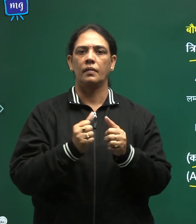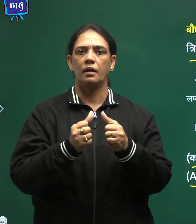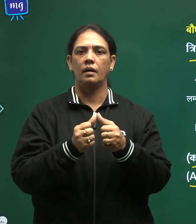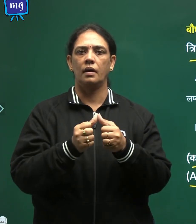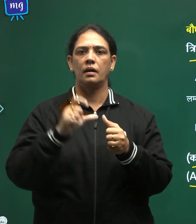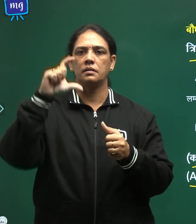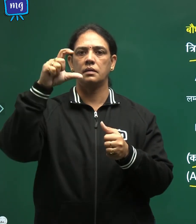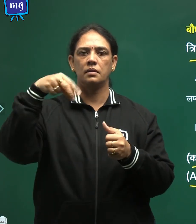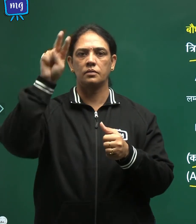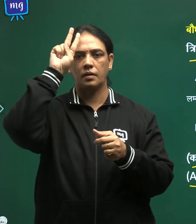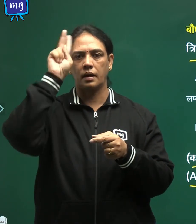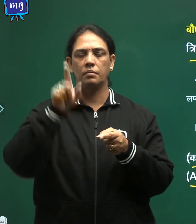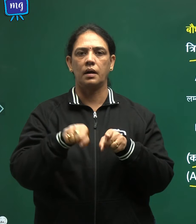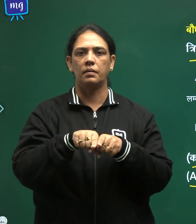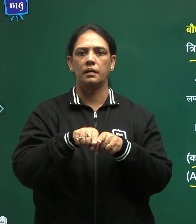स्क्वायर बराबर